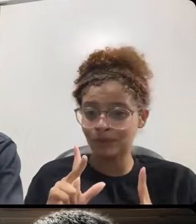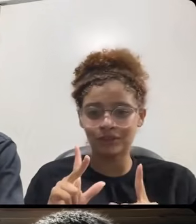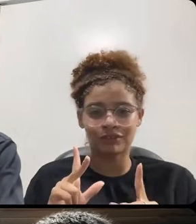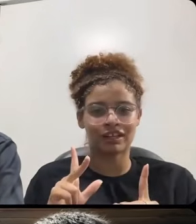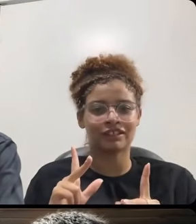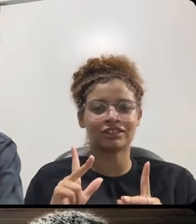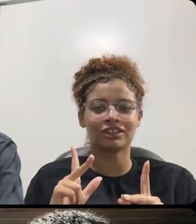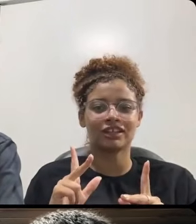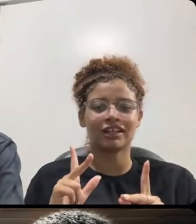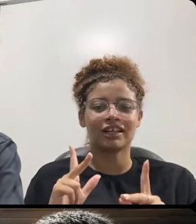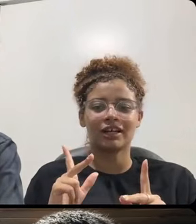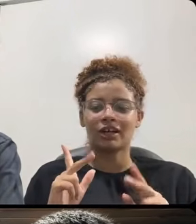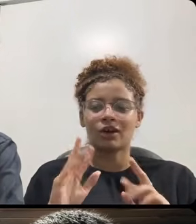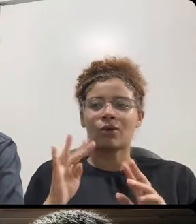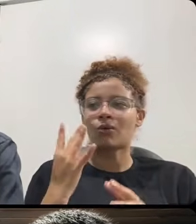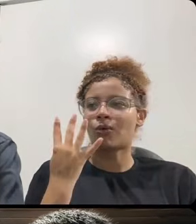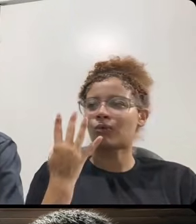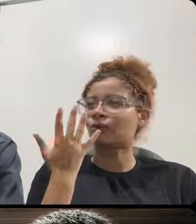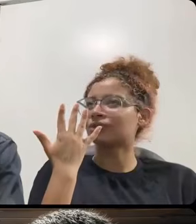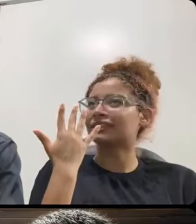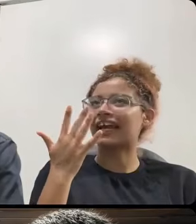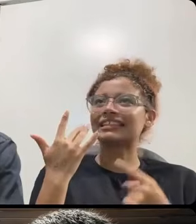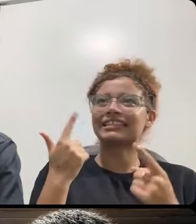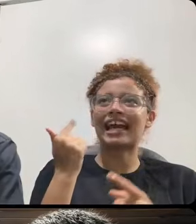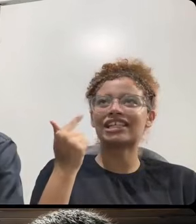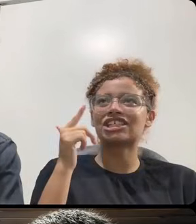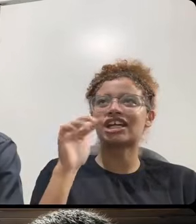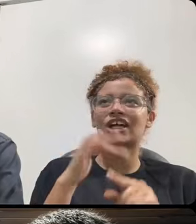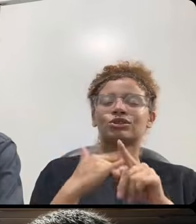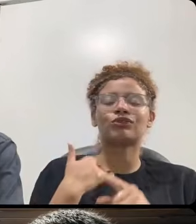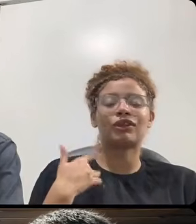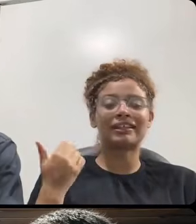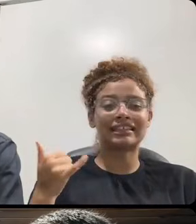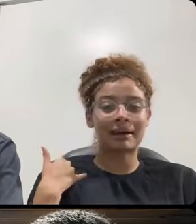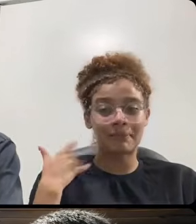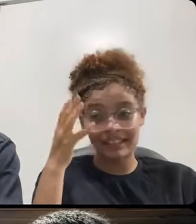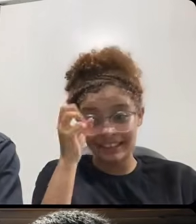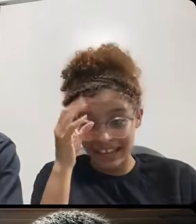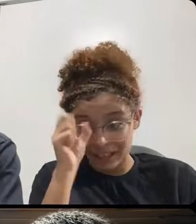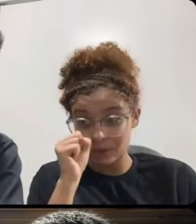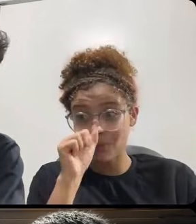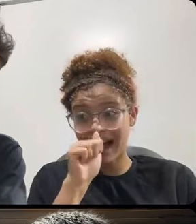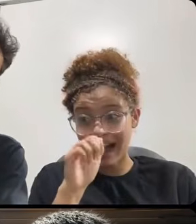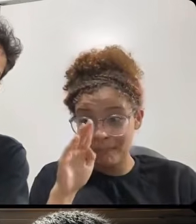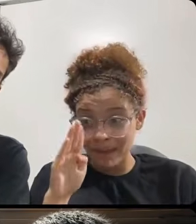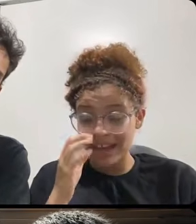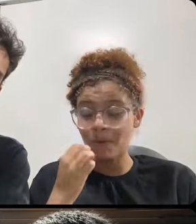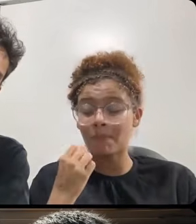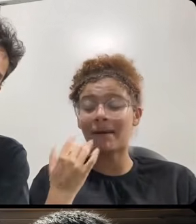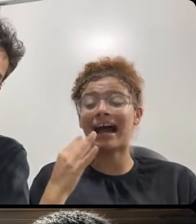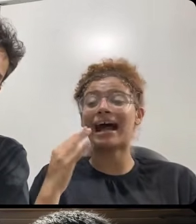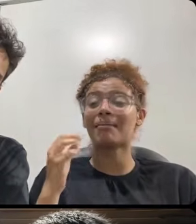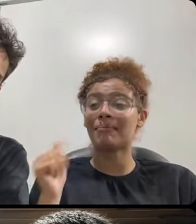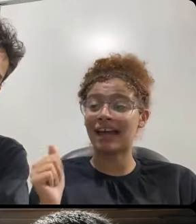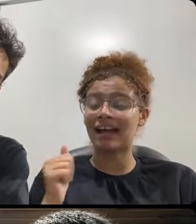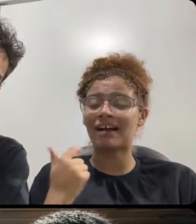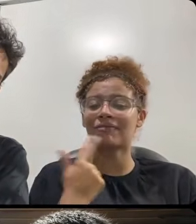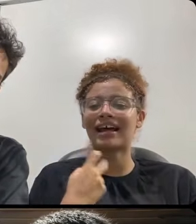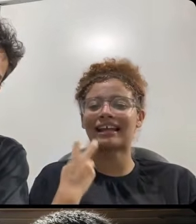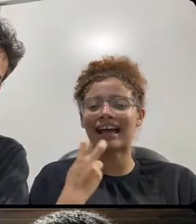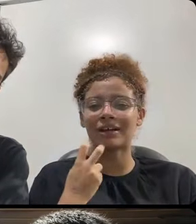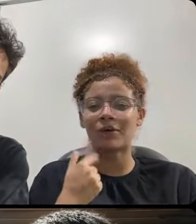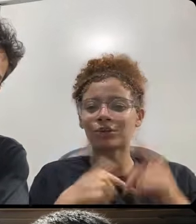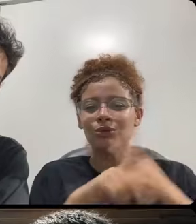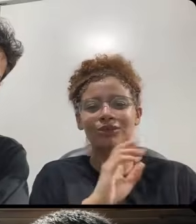ser muito diferente. Com 6, 7 anos, o filho ainda está aprendendo o A, B, o Bá, B,